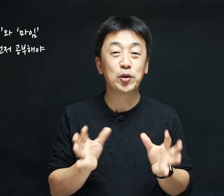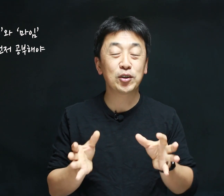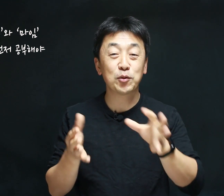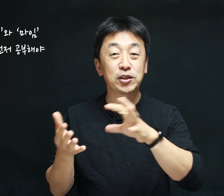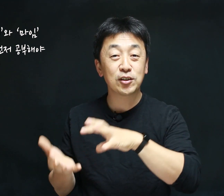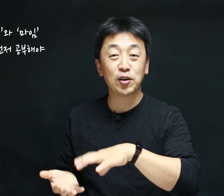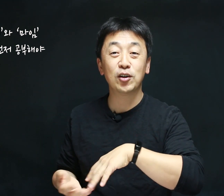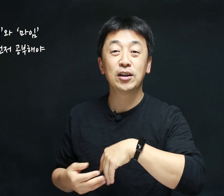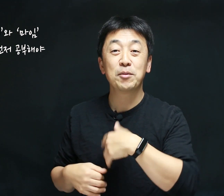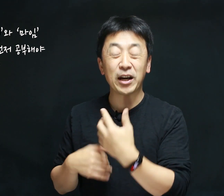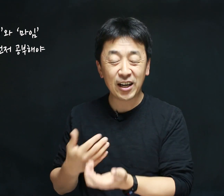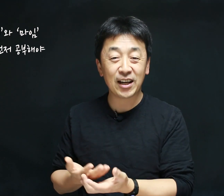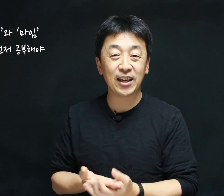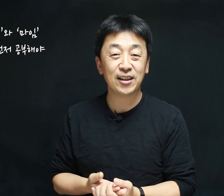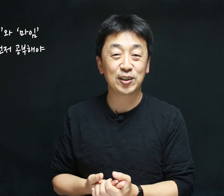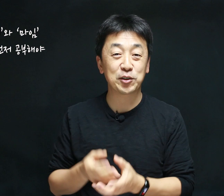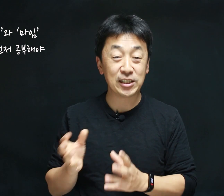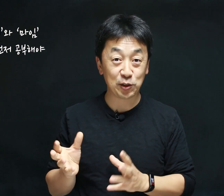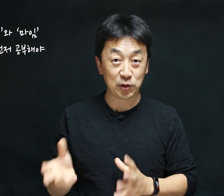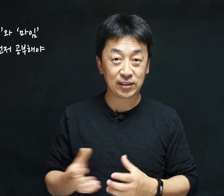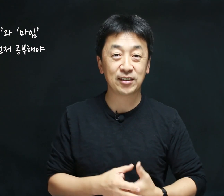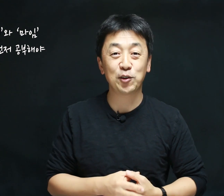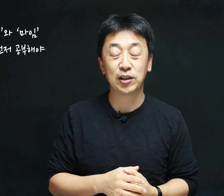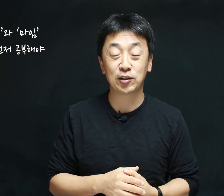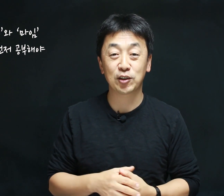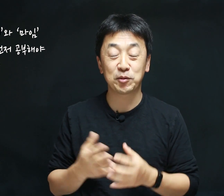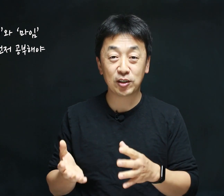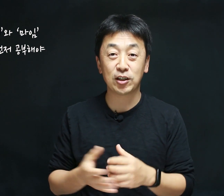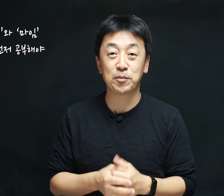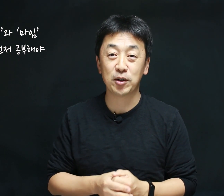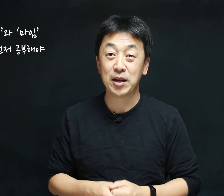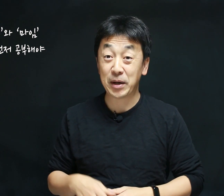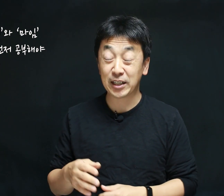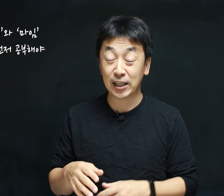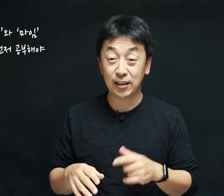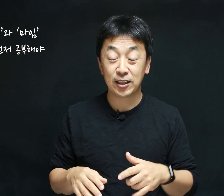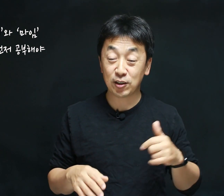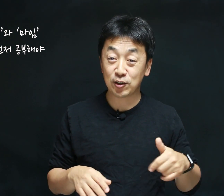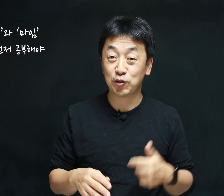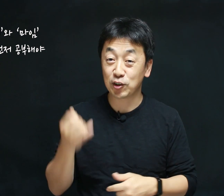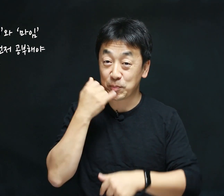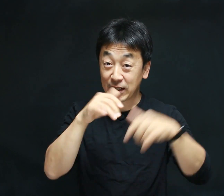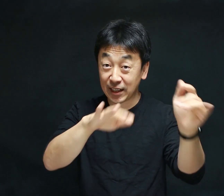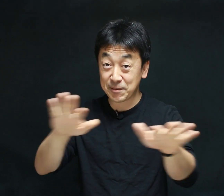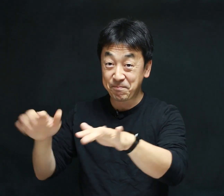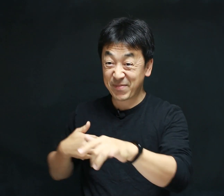표현들을 훨씬 더 맛깔나게 그리고 실제 농아인들이 사용하는 것처럼 쓸 거라면 만약에 이렇게 쓸 수 있는 거죠. 바다에